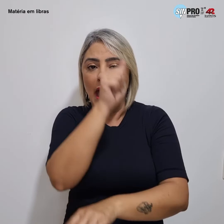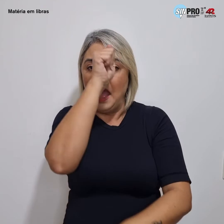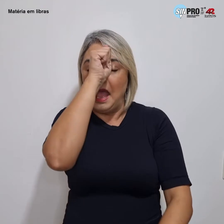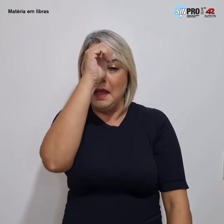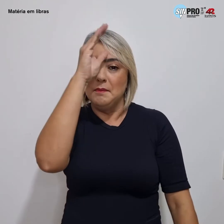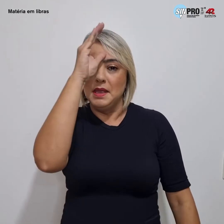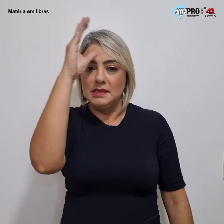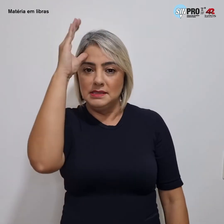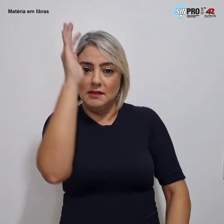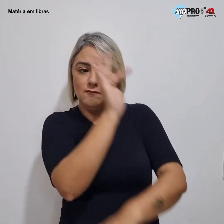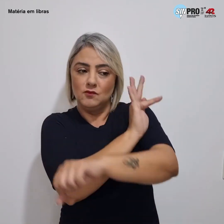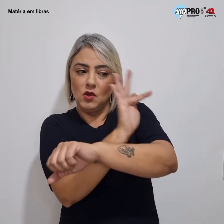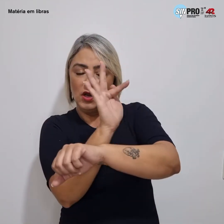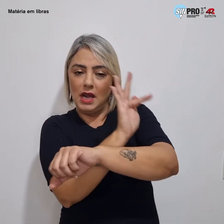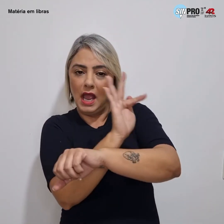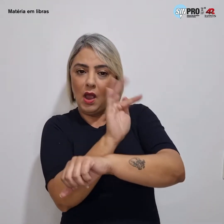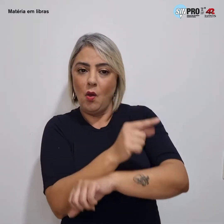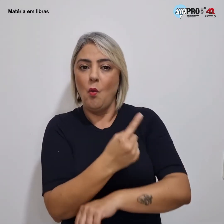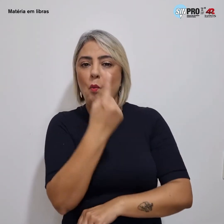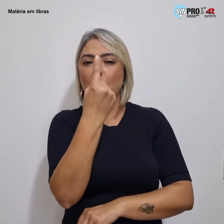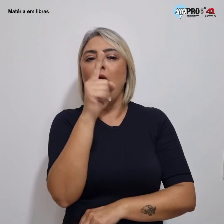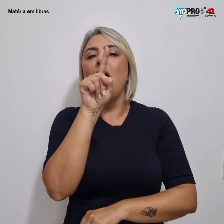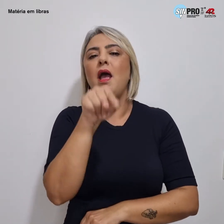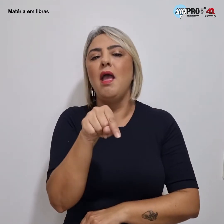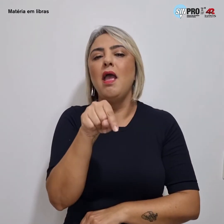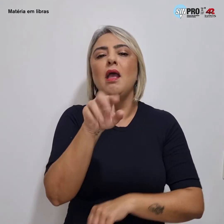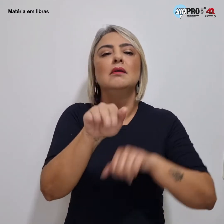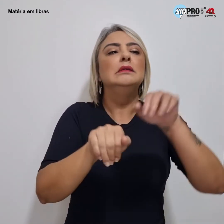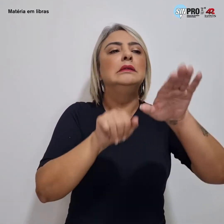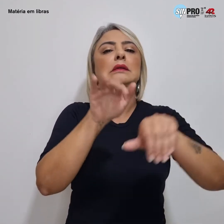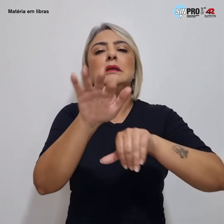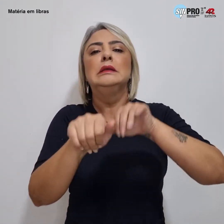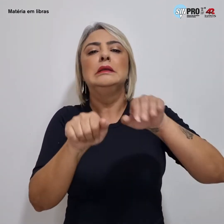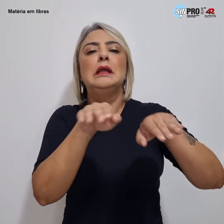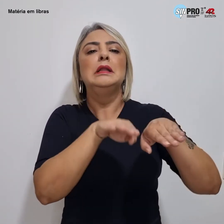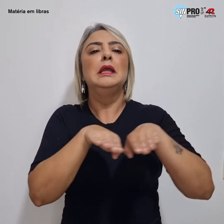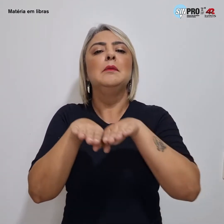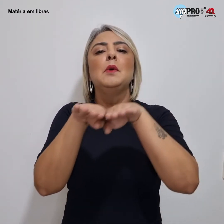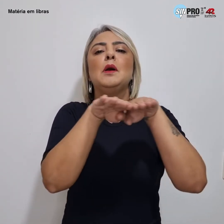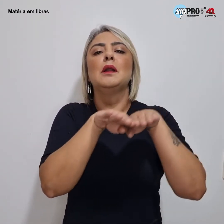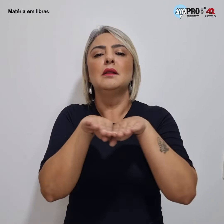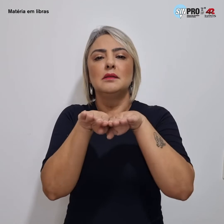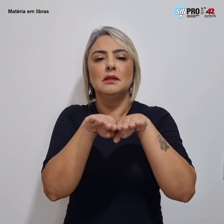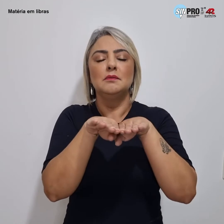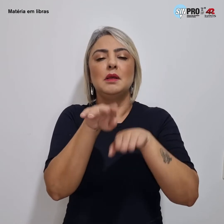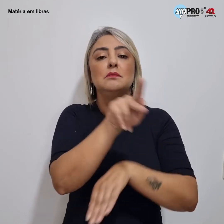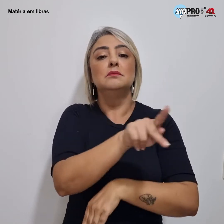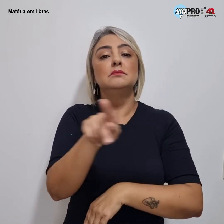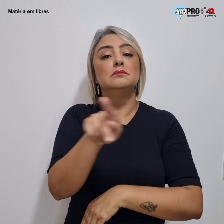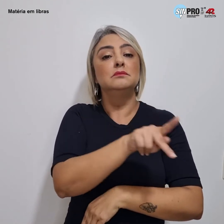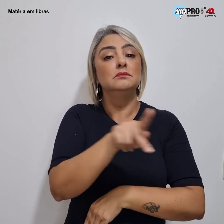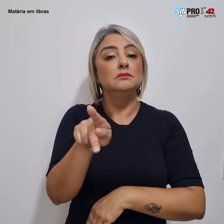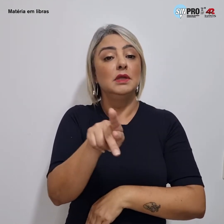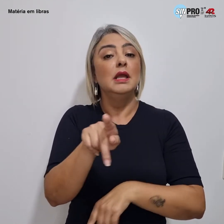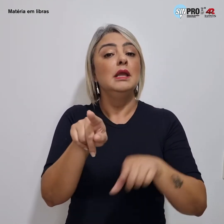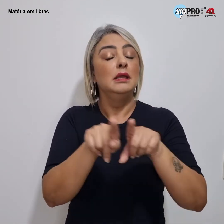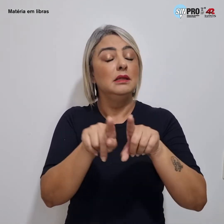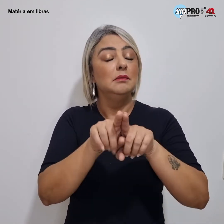o analfabetismo funcional, uma delas é convocar democraticamente professores